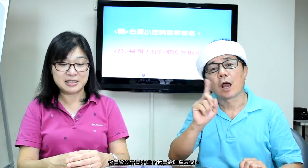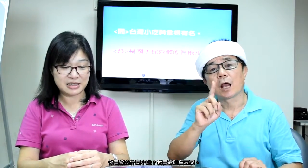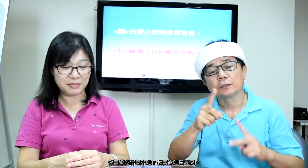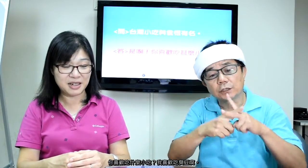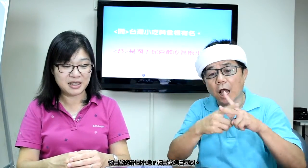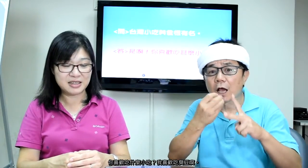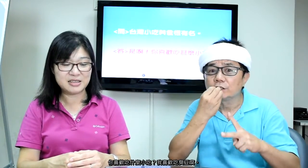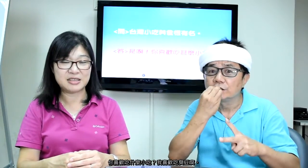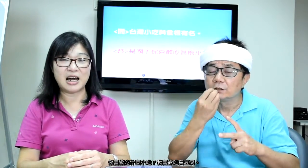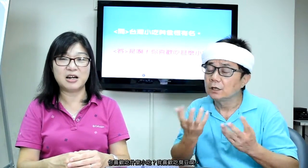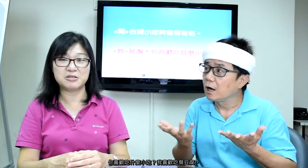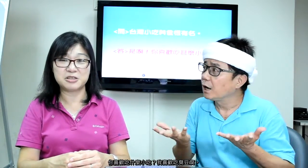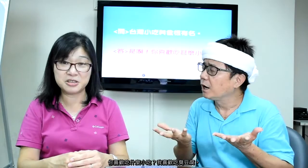什么小吃？